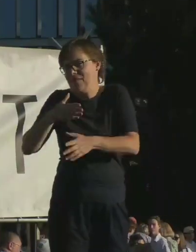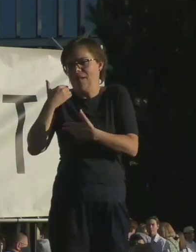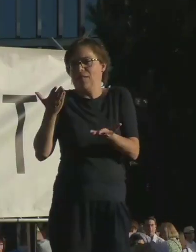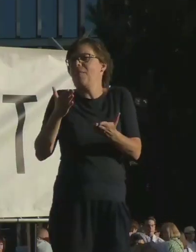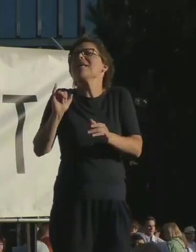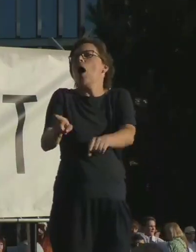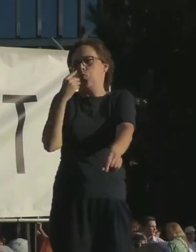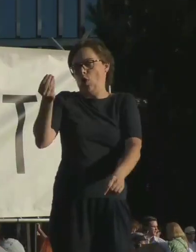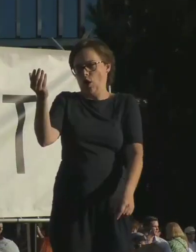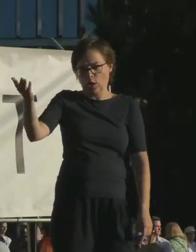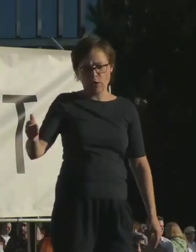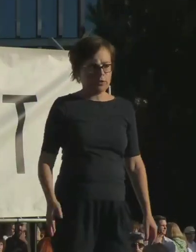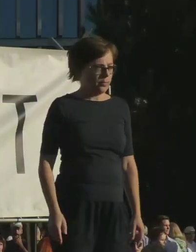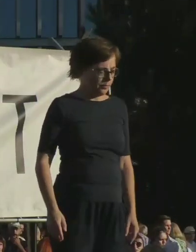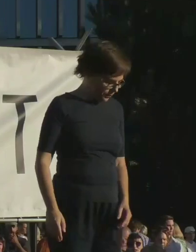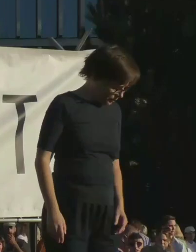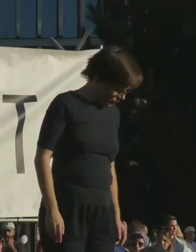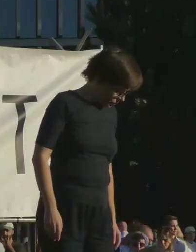Teraz...